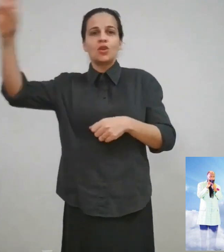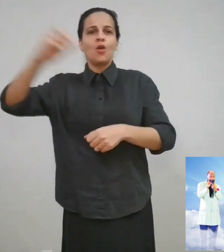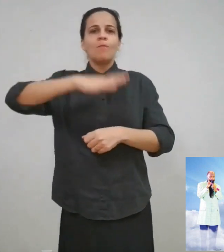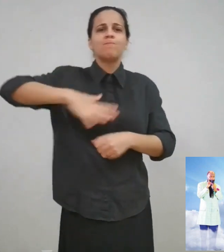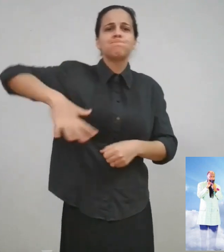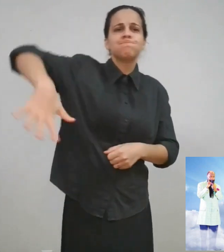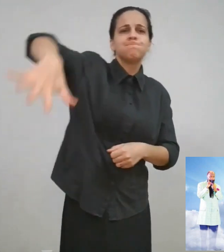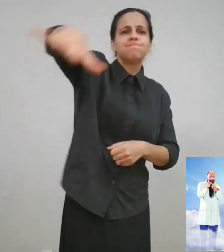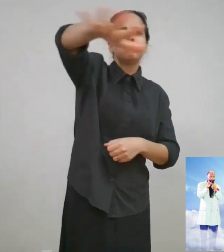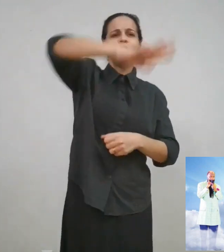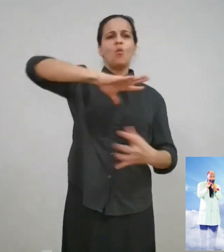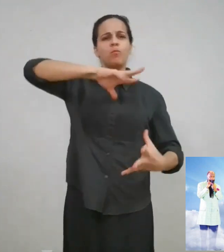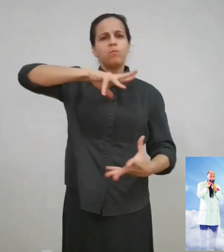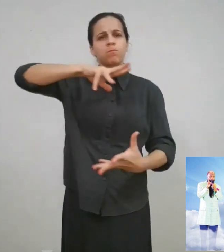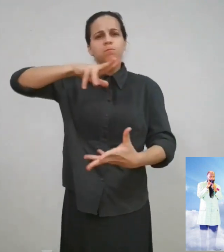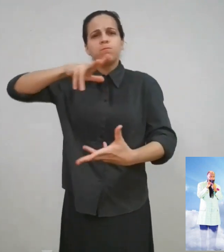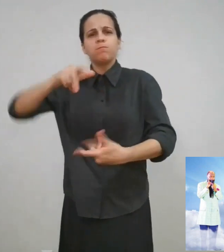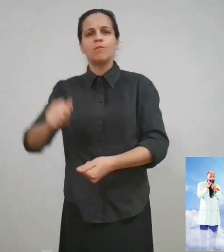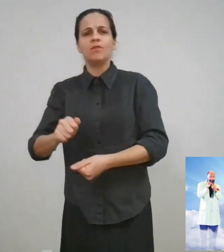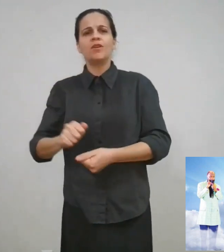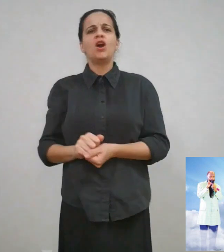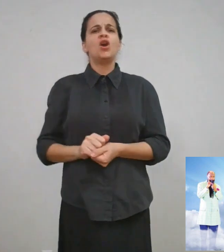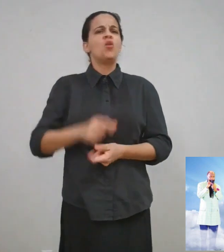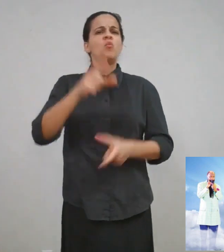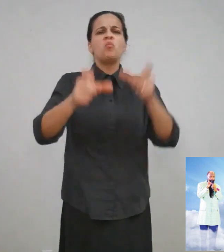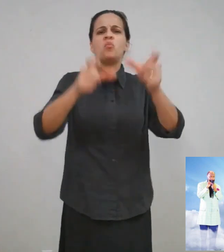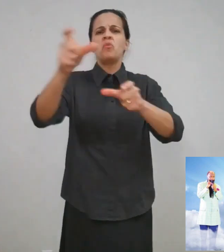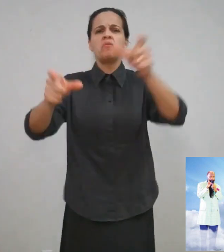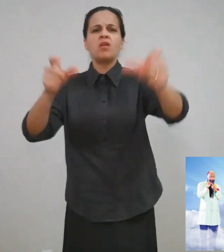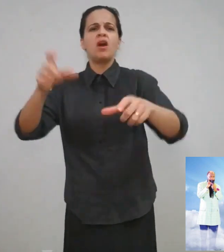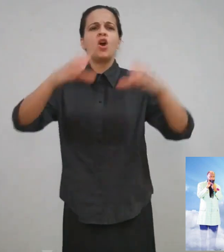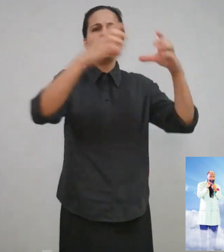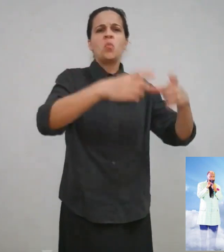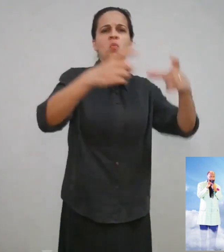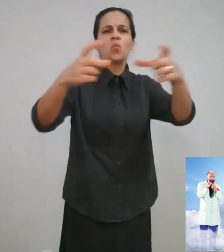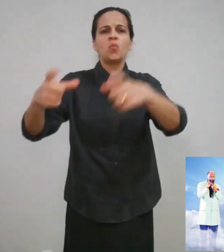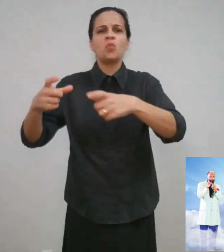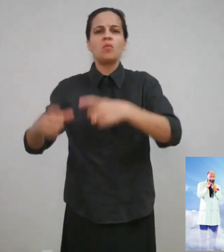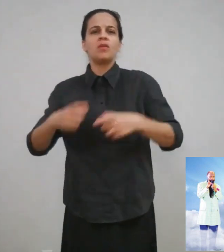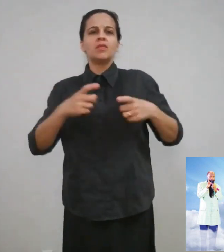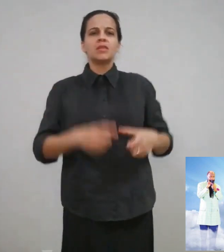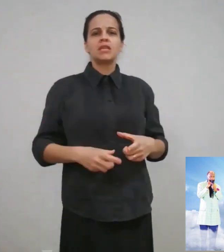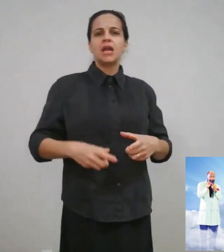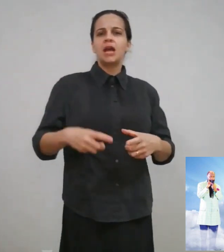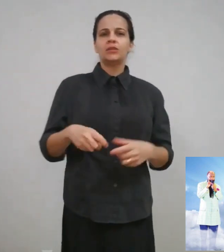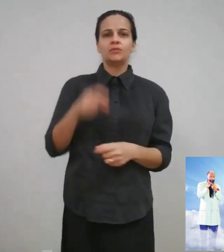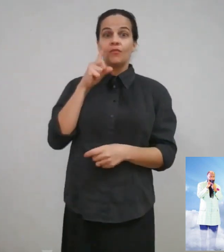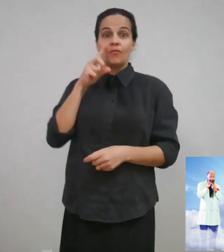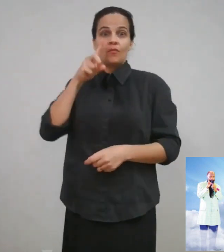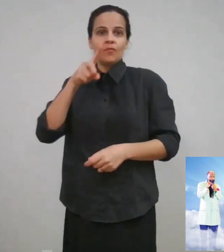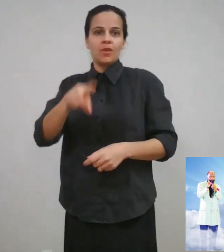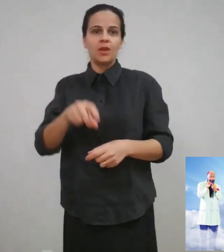vocês em toda a terra, onde quer que vocês estejam sintonizados no poderoso nome de Jesus.